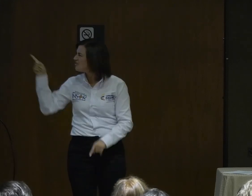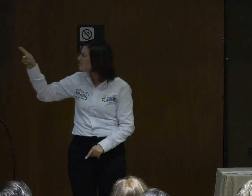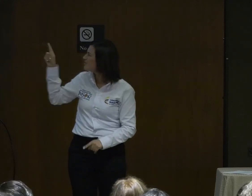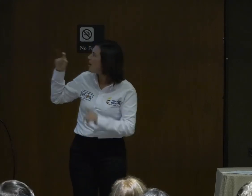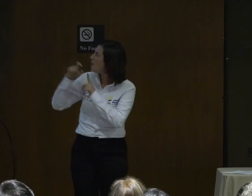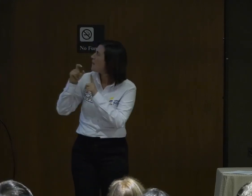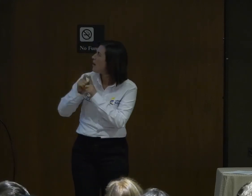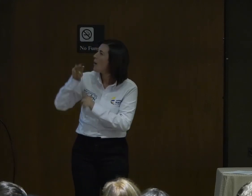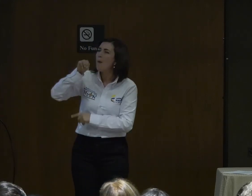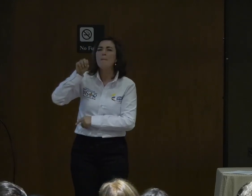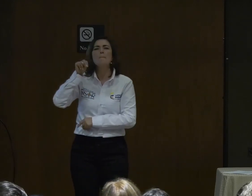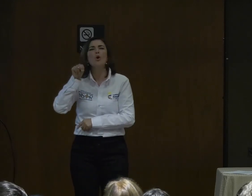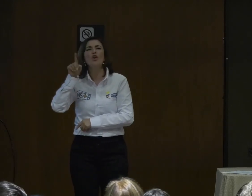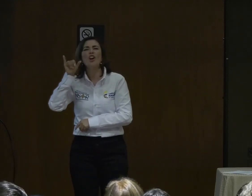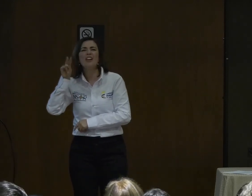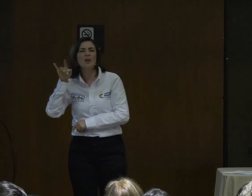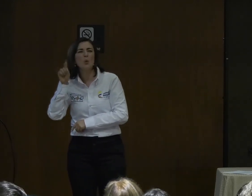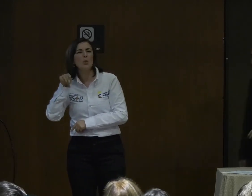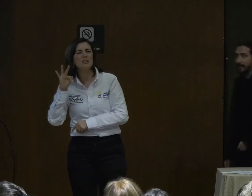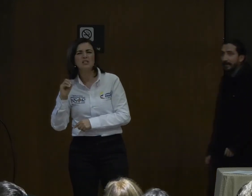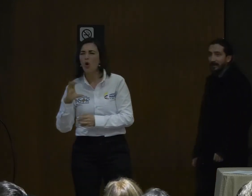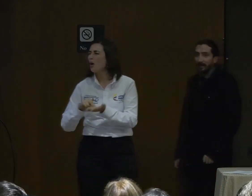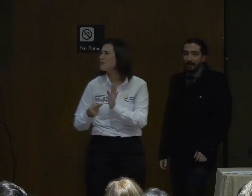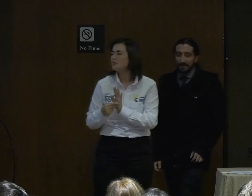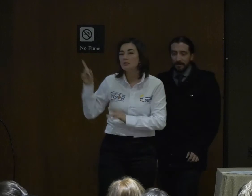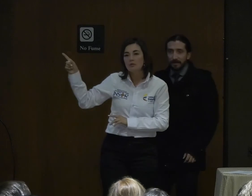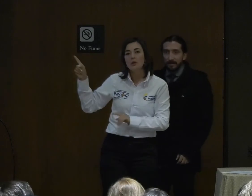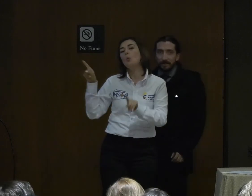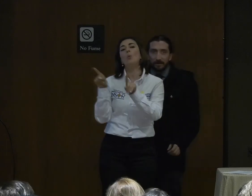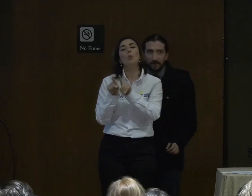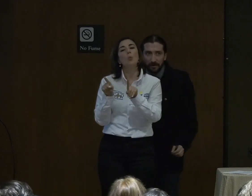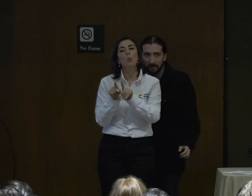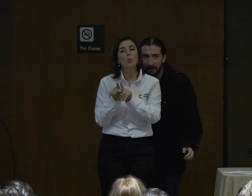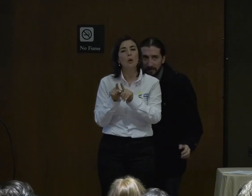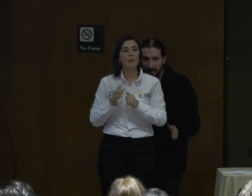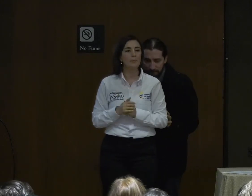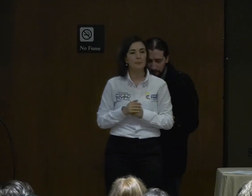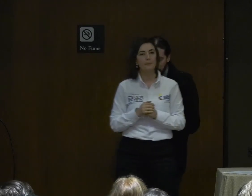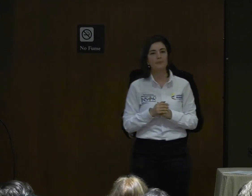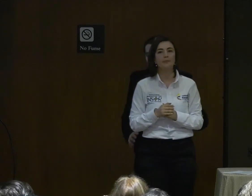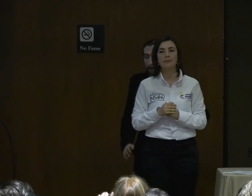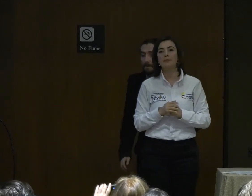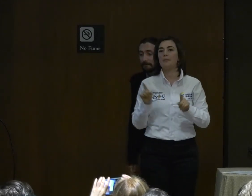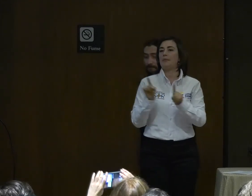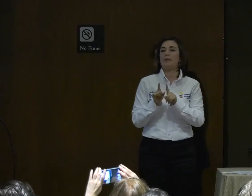Un modelo monolingüe de carencia es un modelo en el que